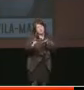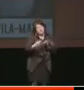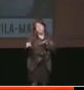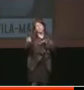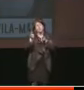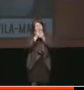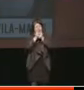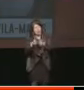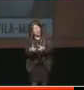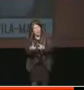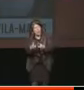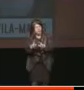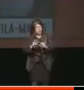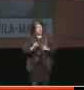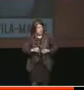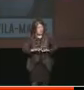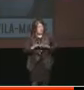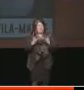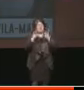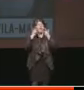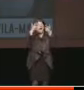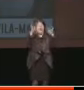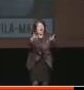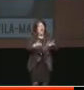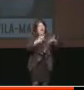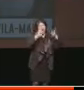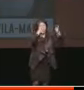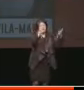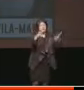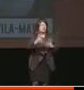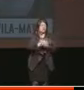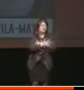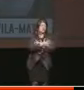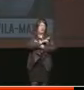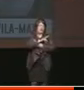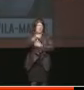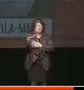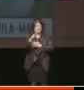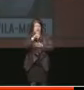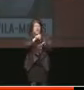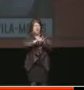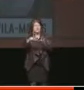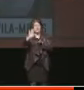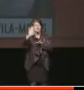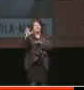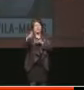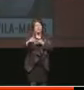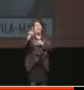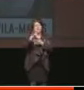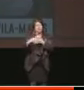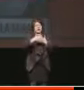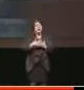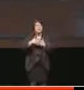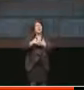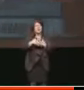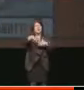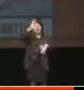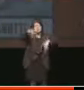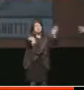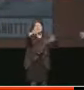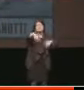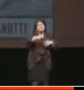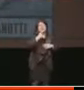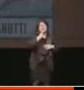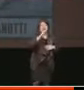viaggi lui tra l'altro è proprio un grandissimo amante anche di cortasa della letteratura latinoamericana Lorenzo Cherubini giovanotti